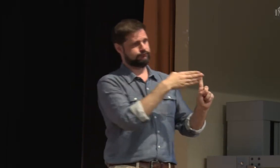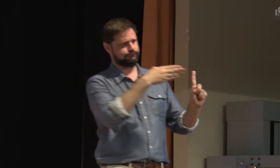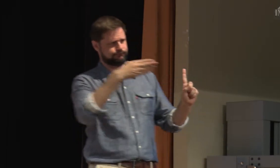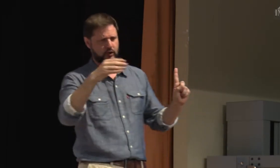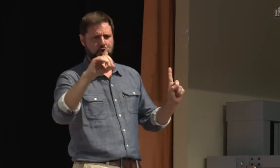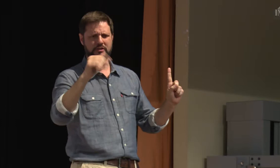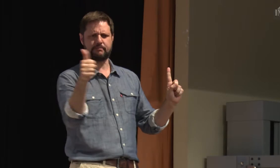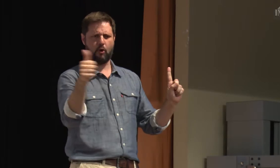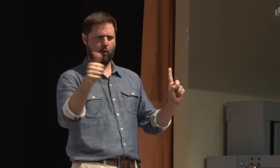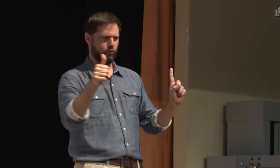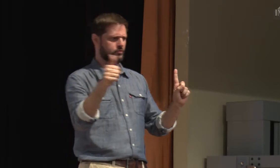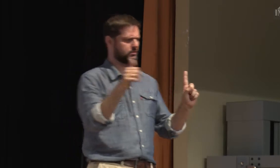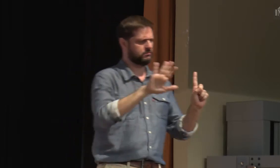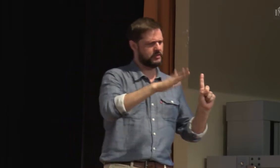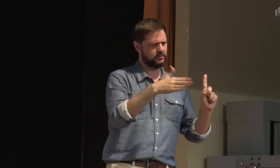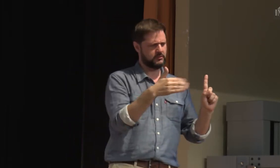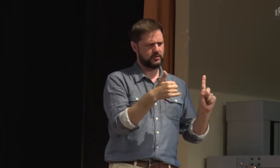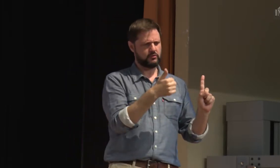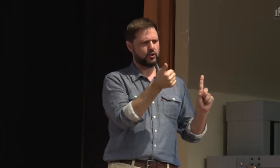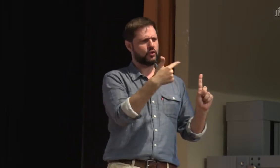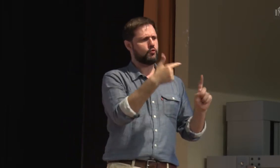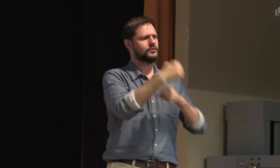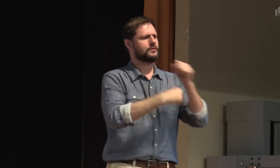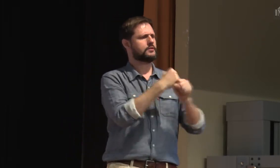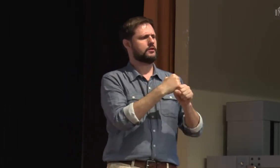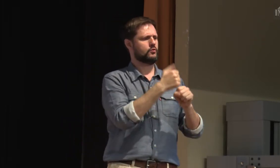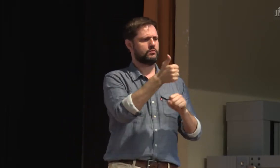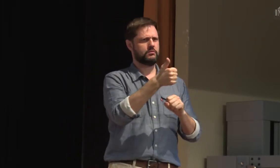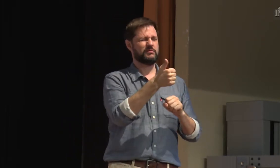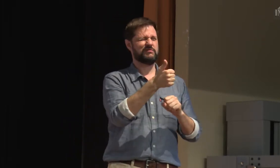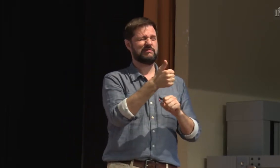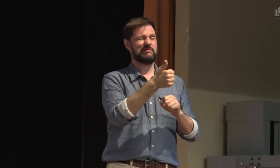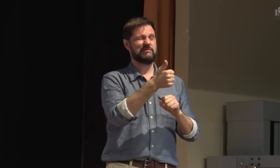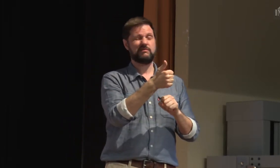Sim, pois bem, começamos essas discussões em 1999, mais ou menos